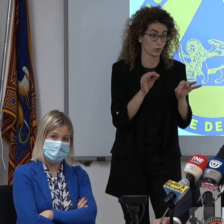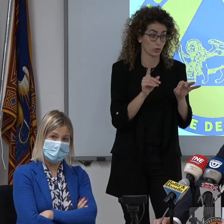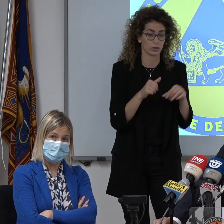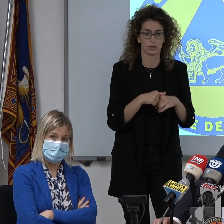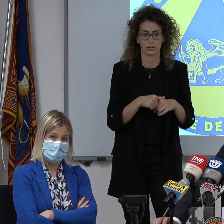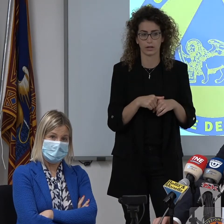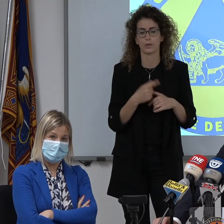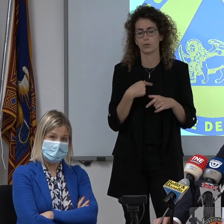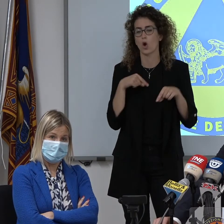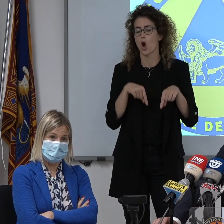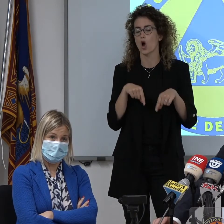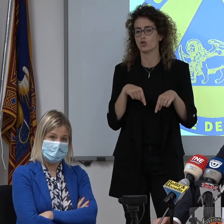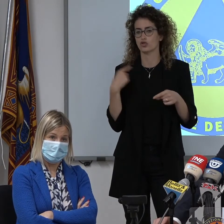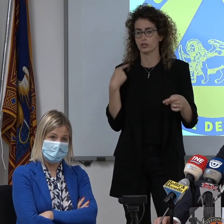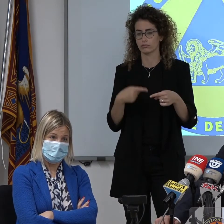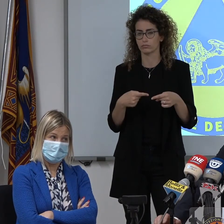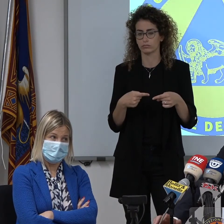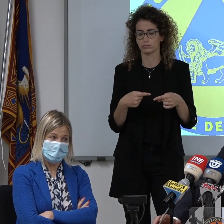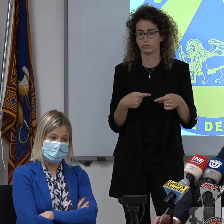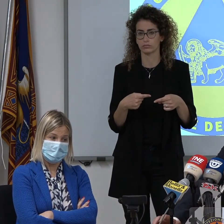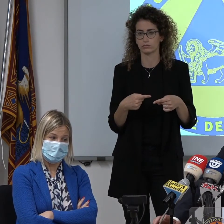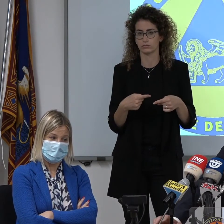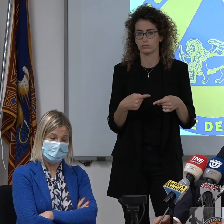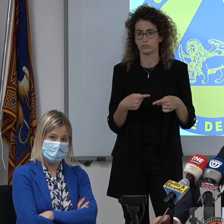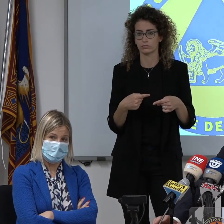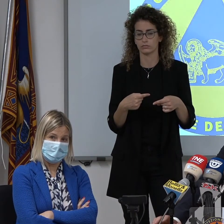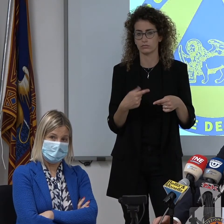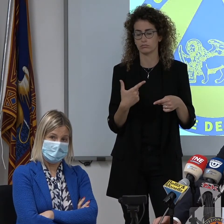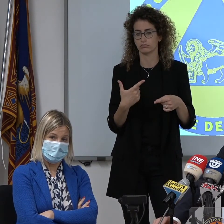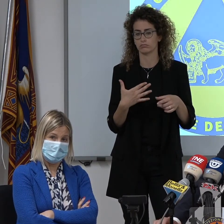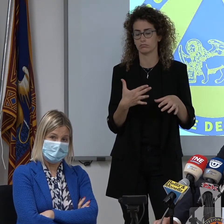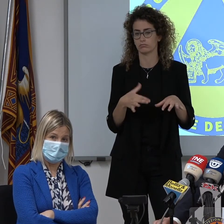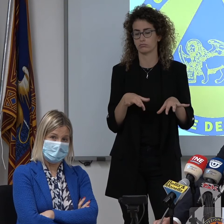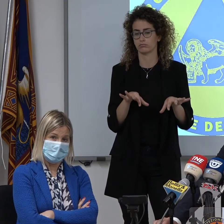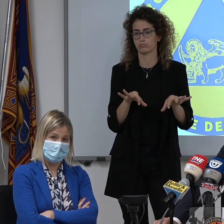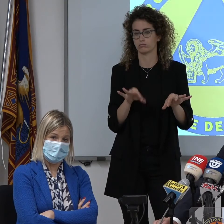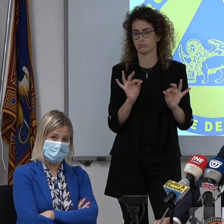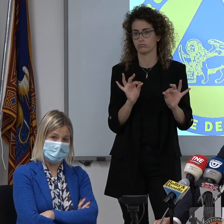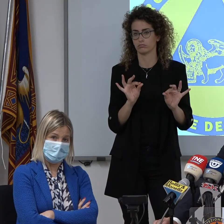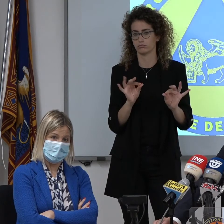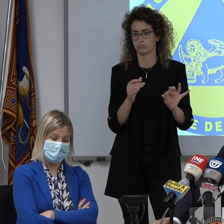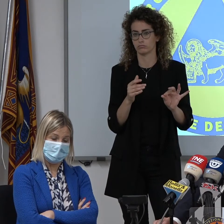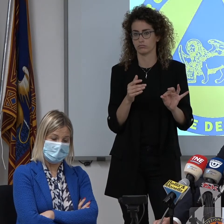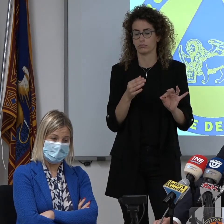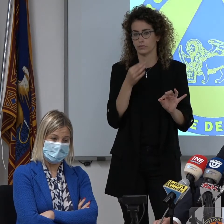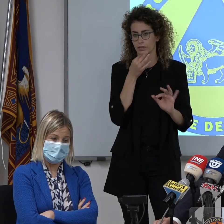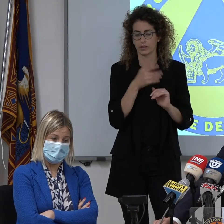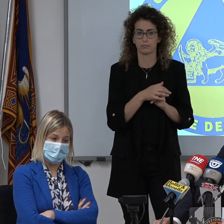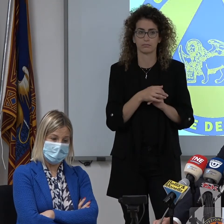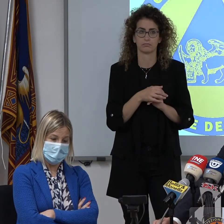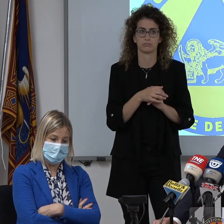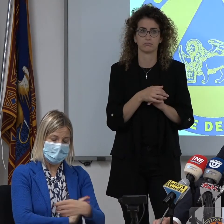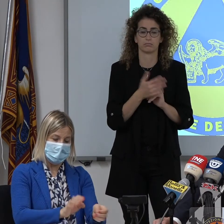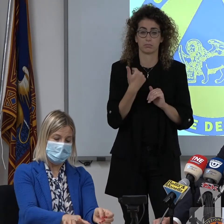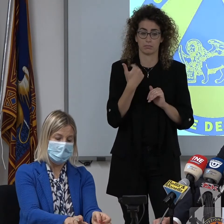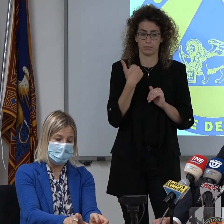Nel senso che ad oggi non si va avanti a spron battuto, cioè nel senso che i provvedimenti che sono stati fatti sono un